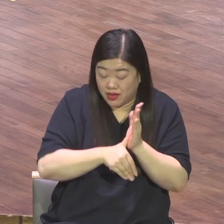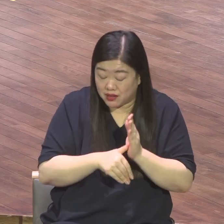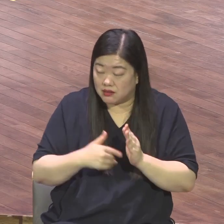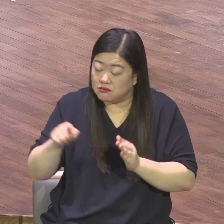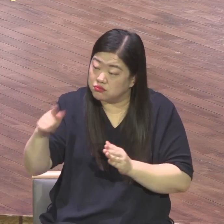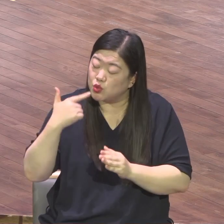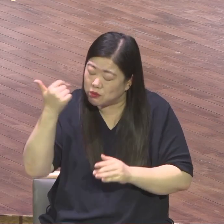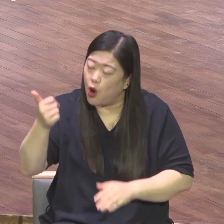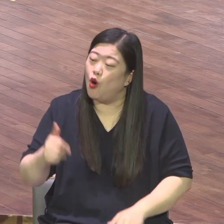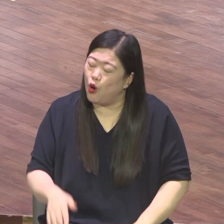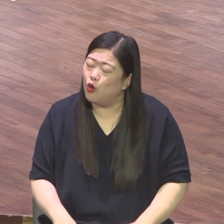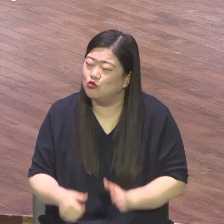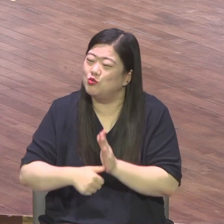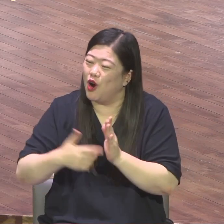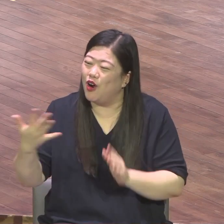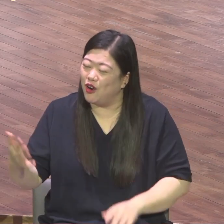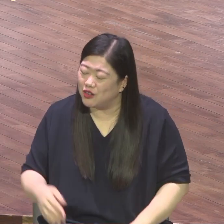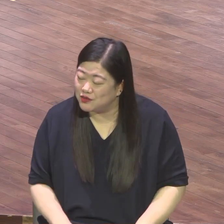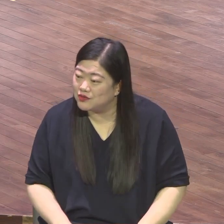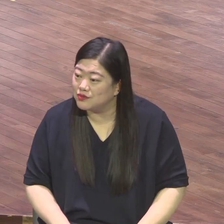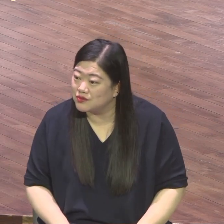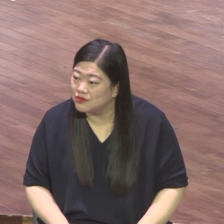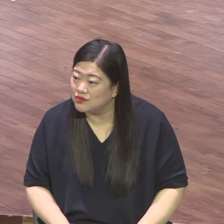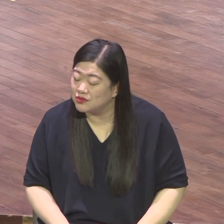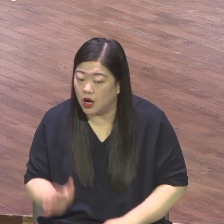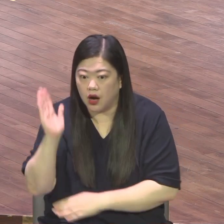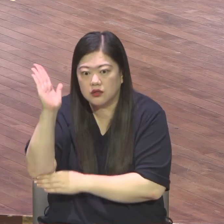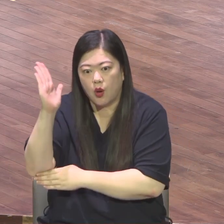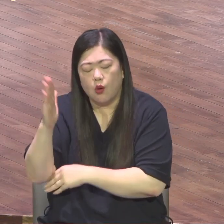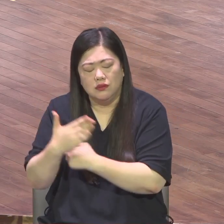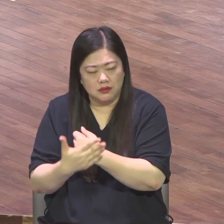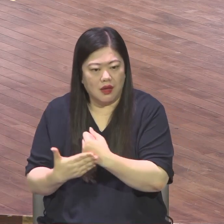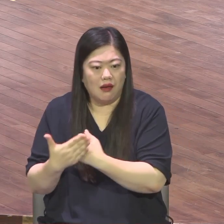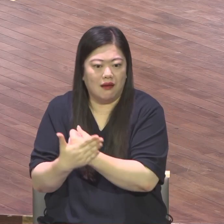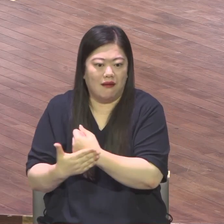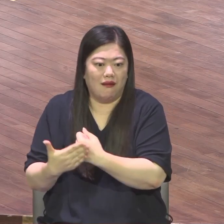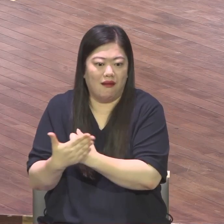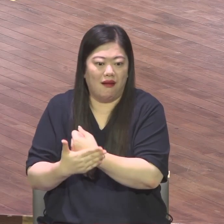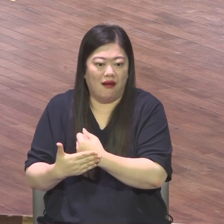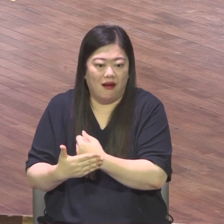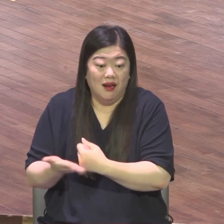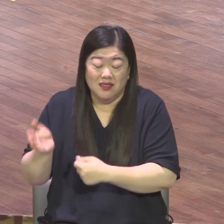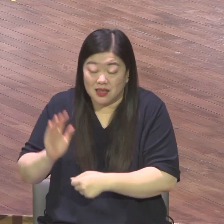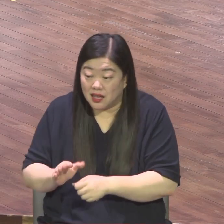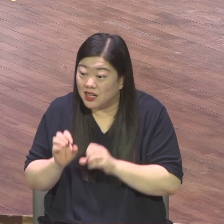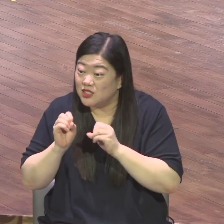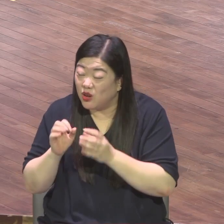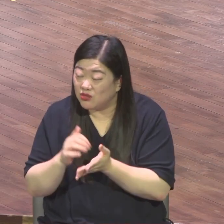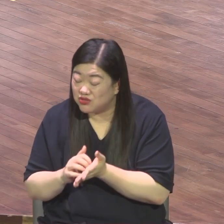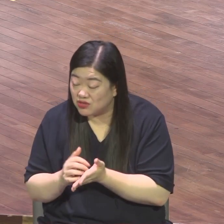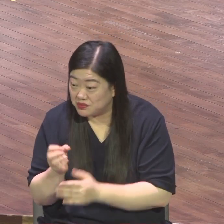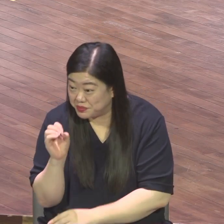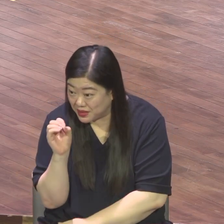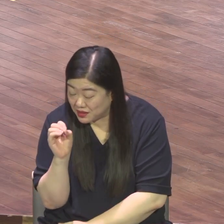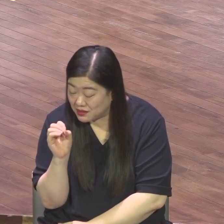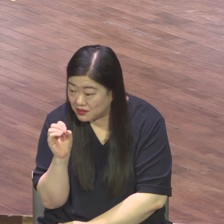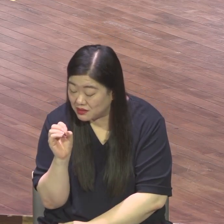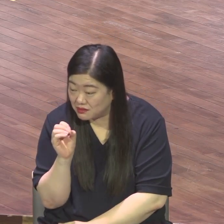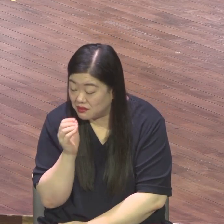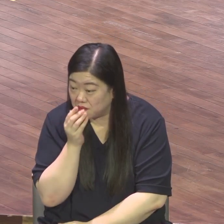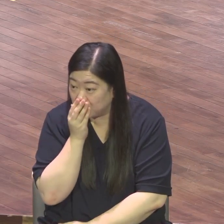있겠다. 이야, 설교 잘합니다. 영접 못 시켜. 해본 적 있습니까,